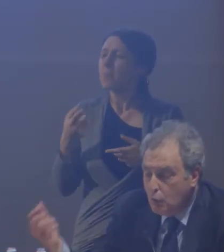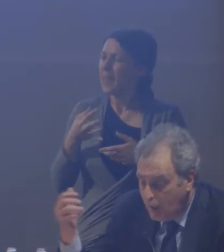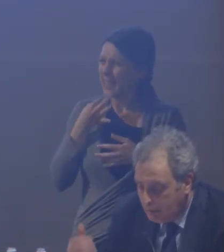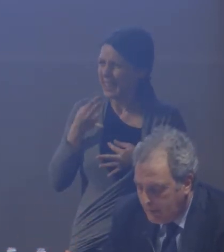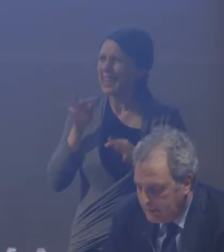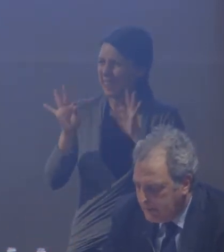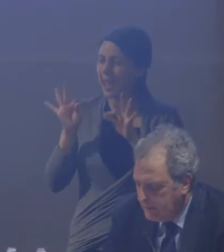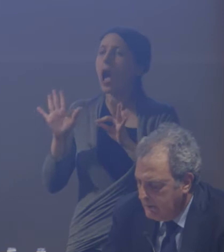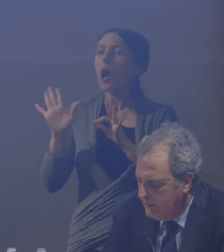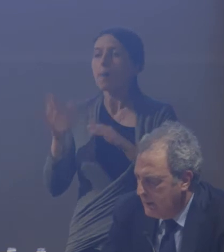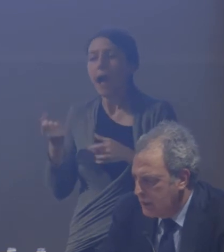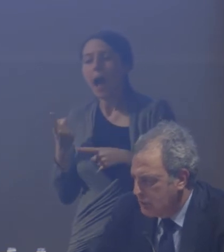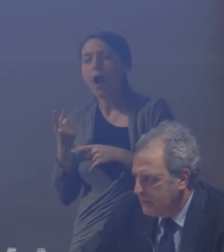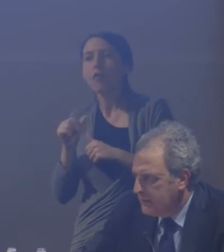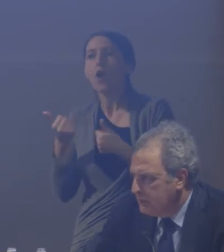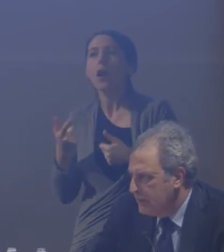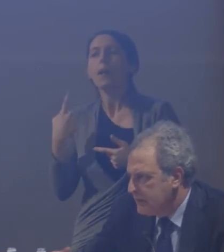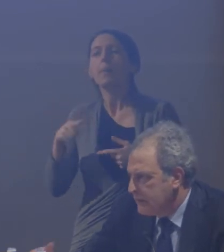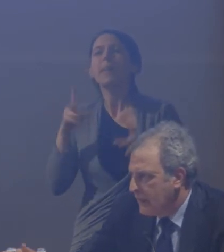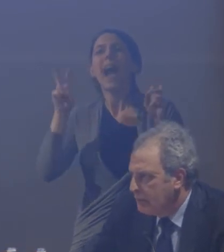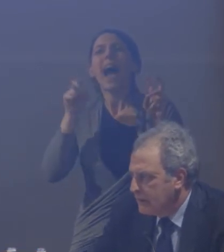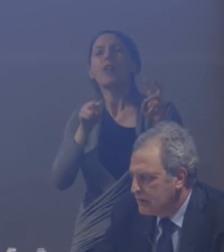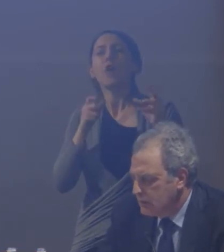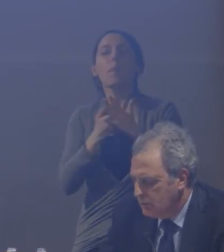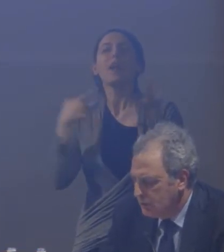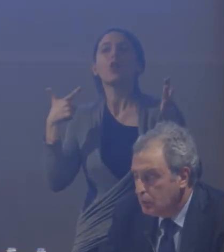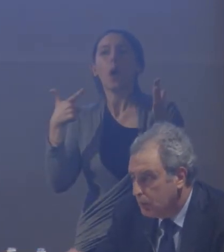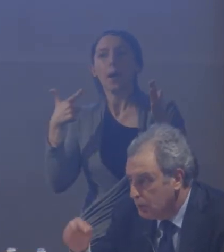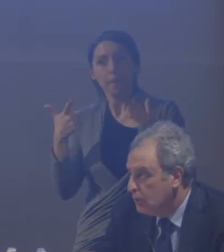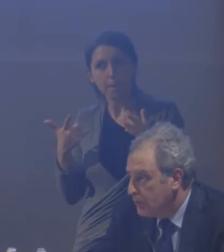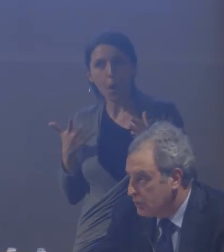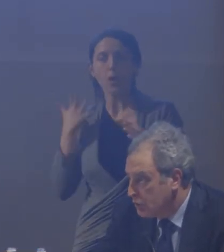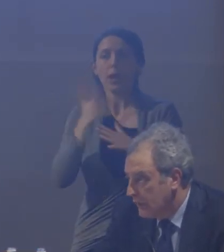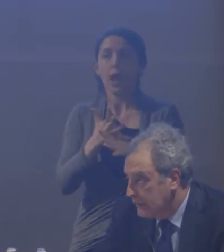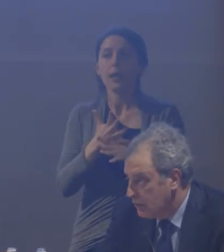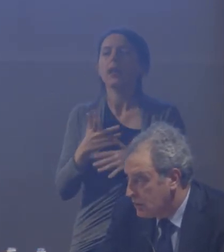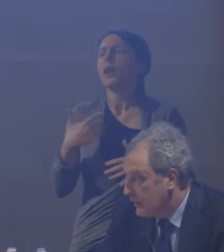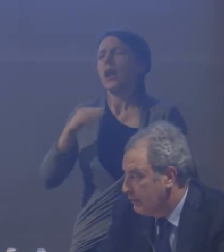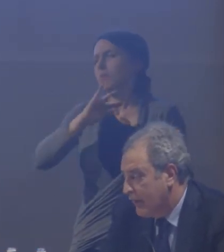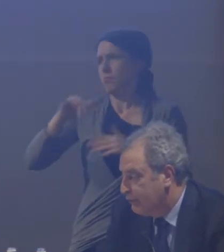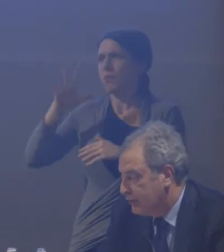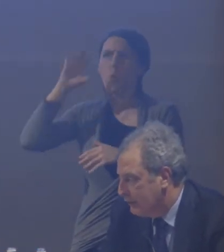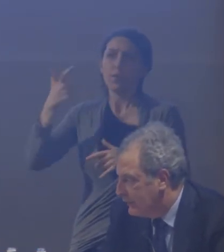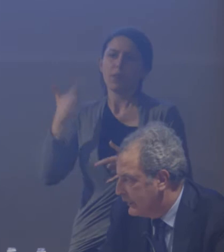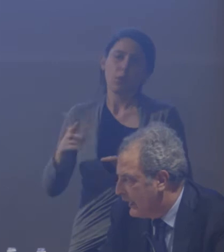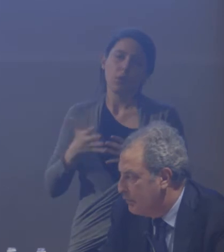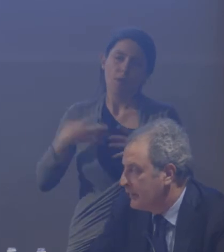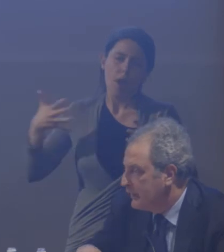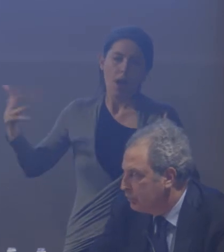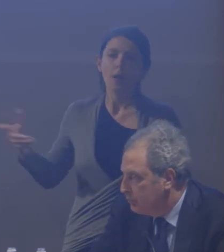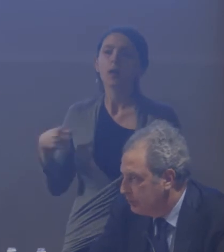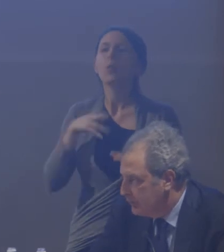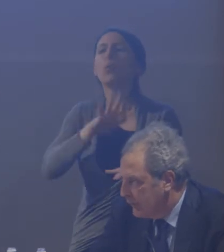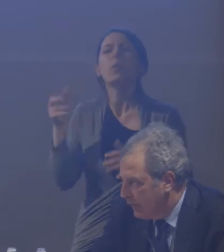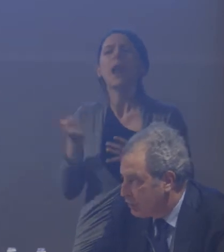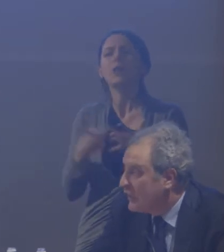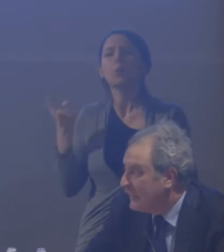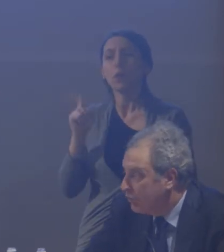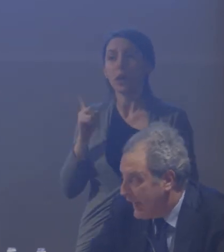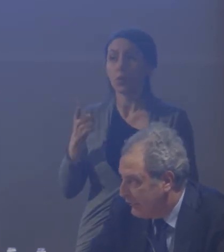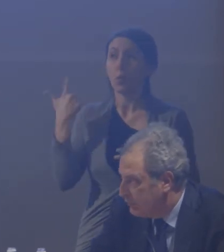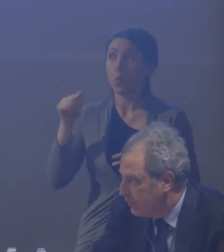rilevante. Ugualmente, lascio perdere l'università perché sennò vado troppo lungo, però c'è un'altra cosa che è fondamentale, perché De